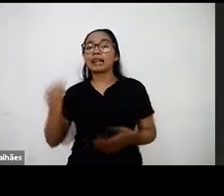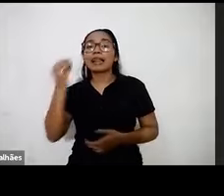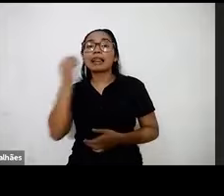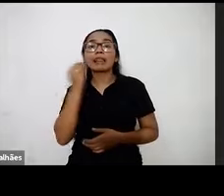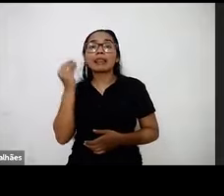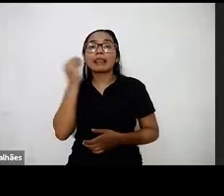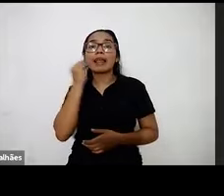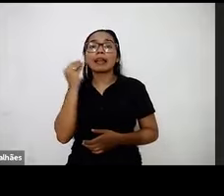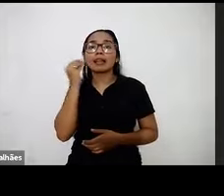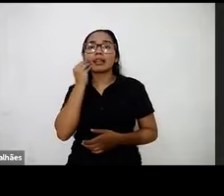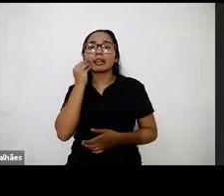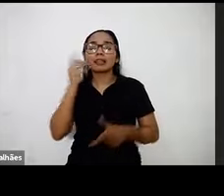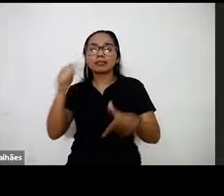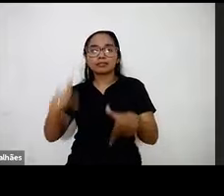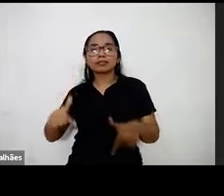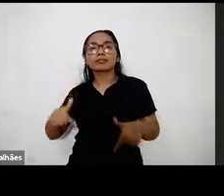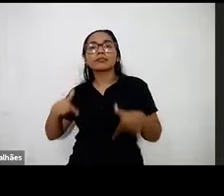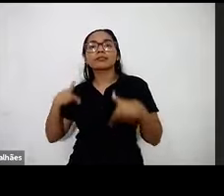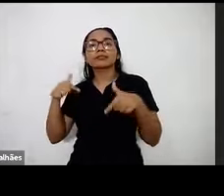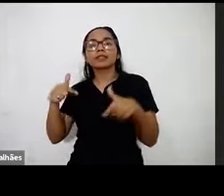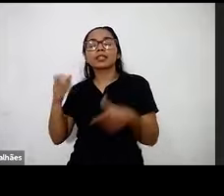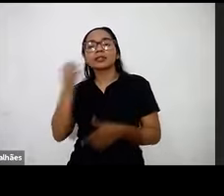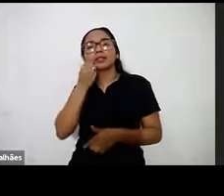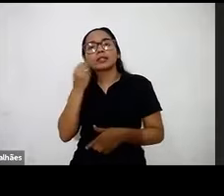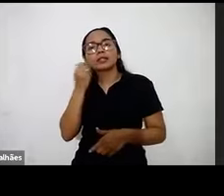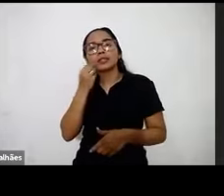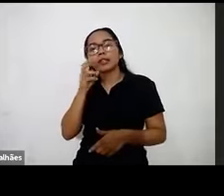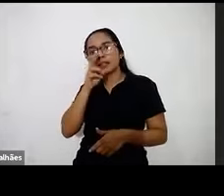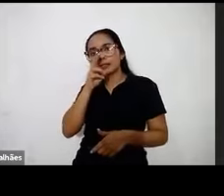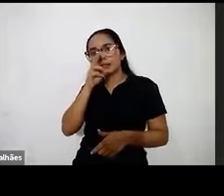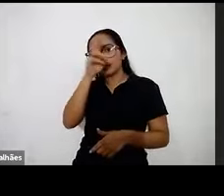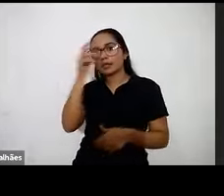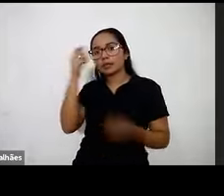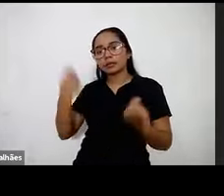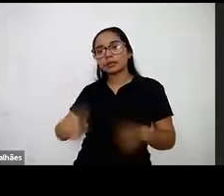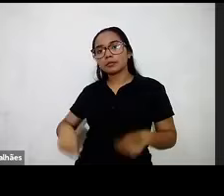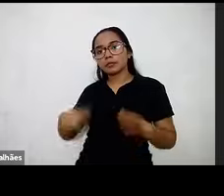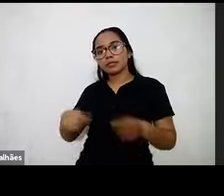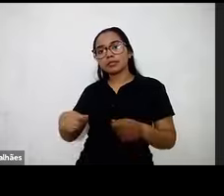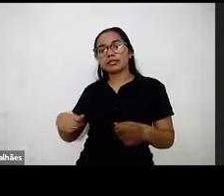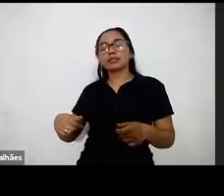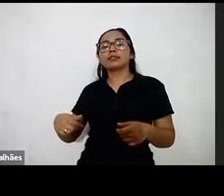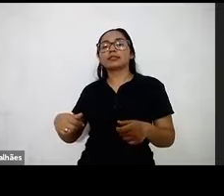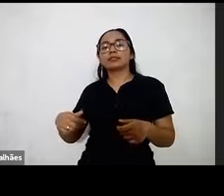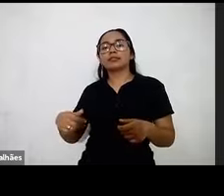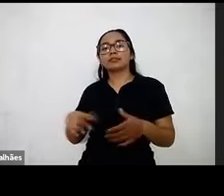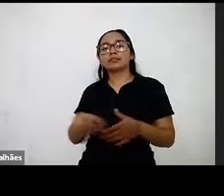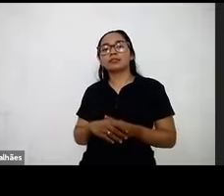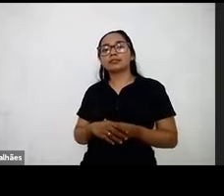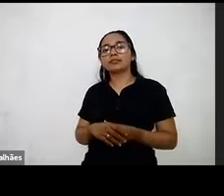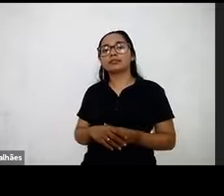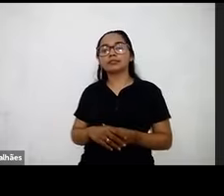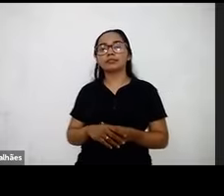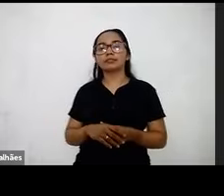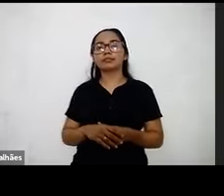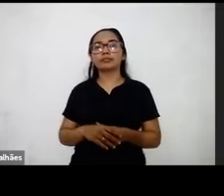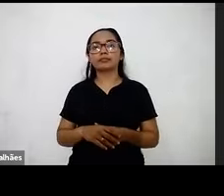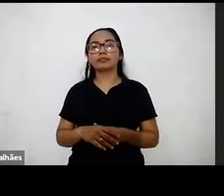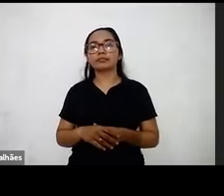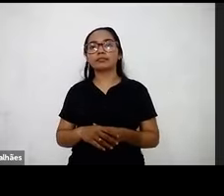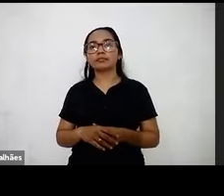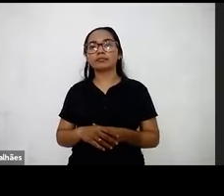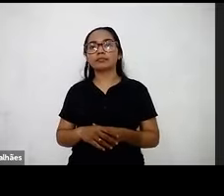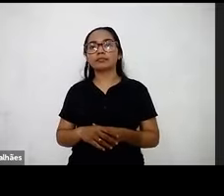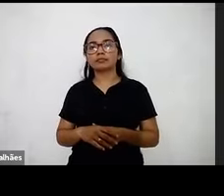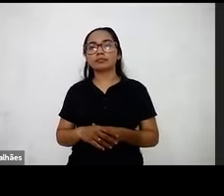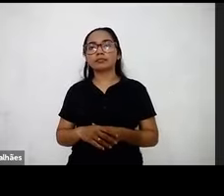criação desse sistema de proteção social, que perpassa pela saúde também. Quando você traz a questão de uma ideia, de